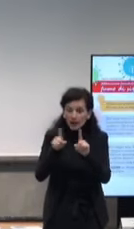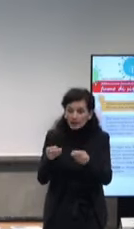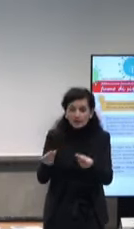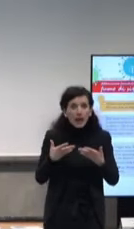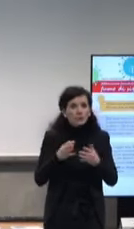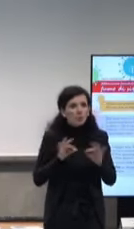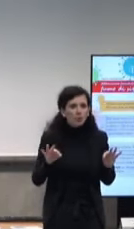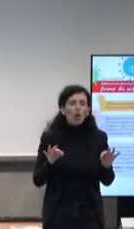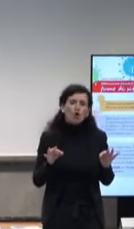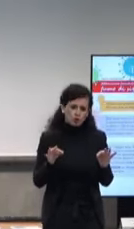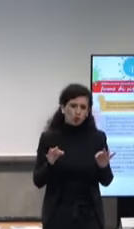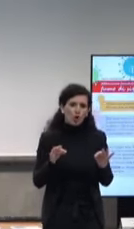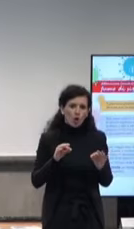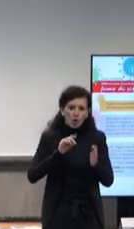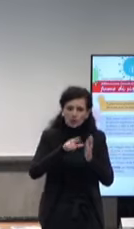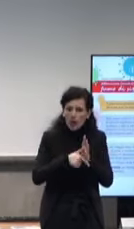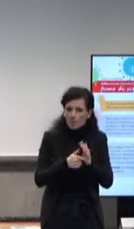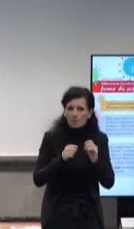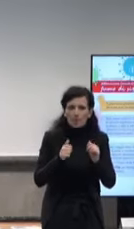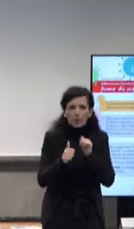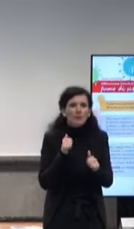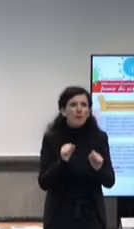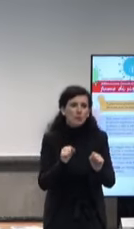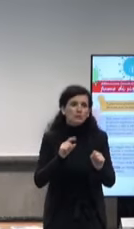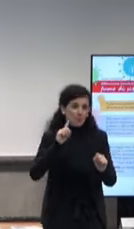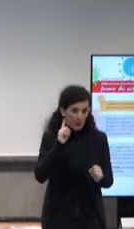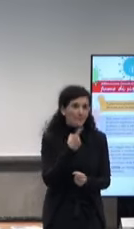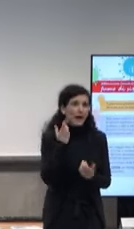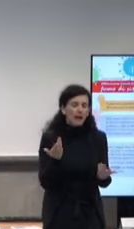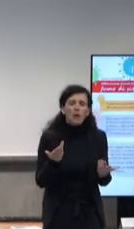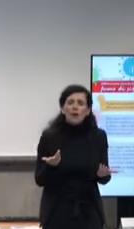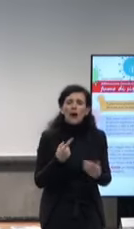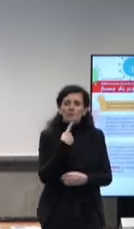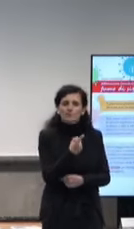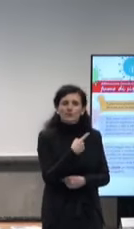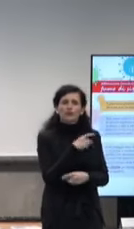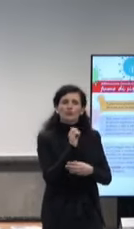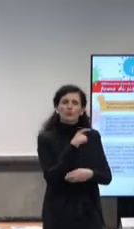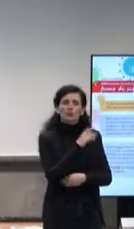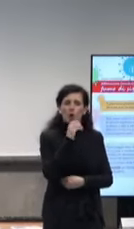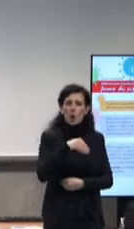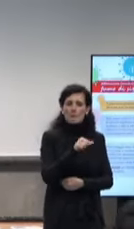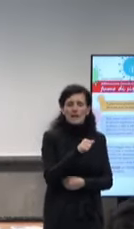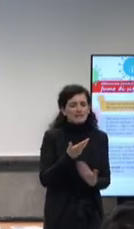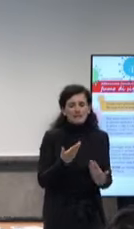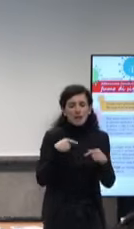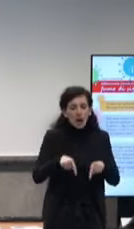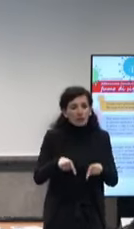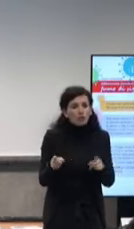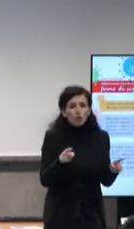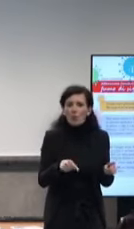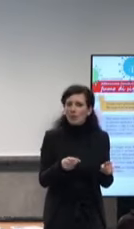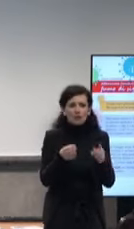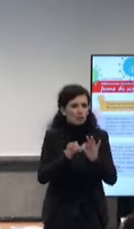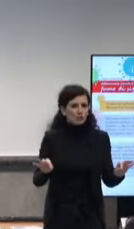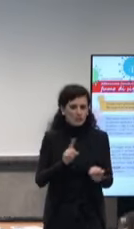come diceva prima non abbiamo quindi tutte le sperimentazioni tutte le gli scenari che si vanno a percorrere